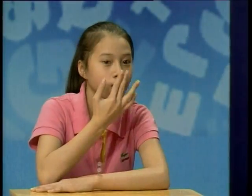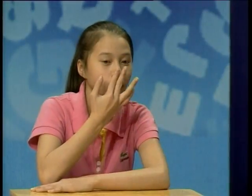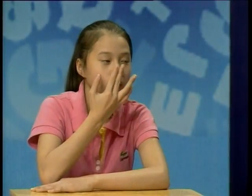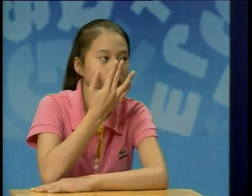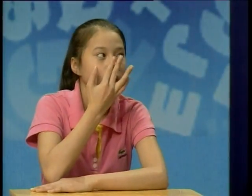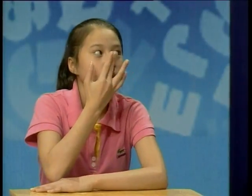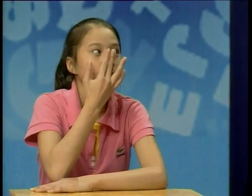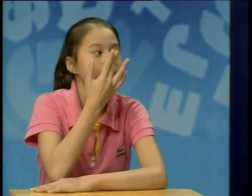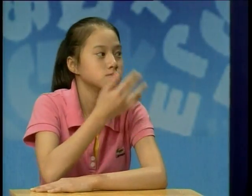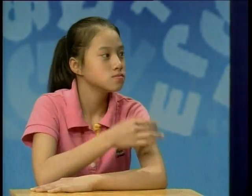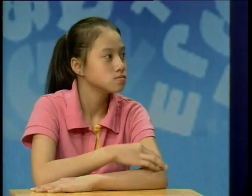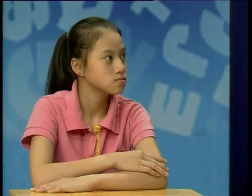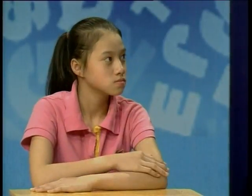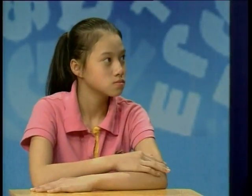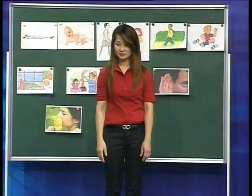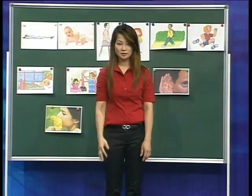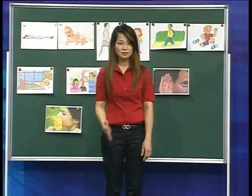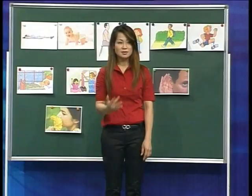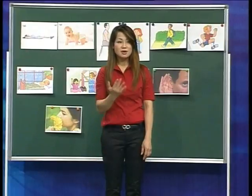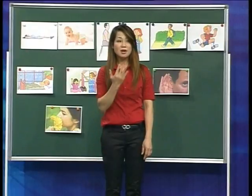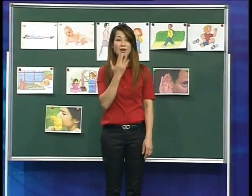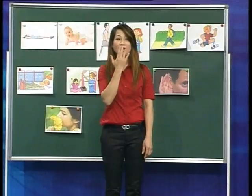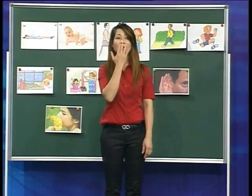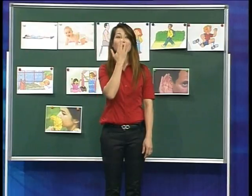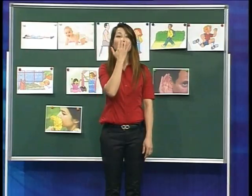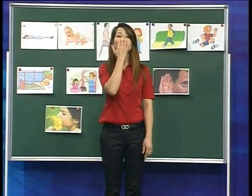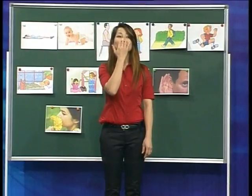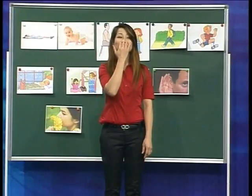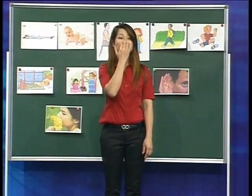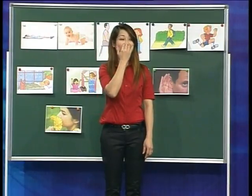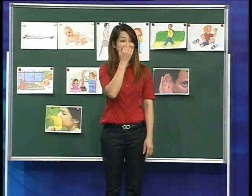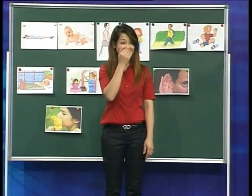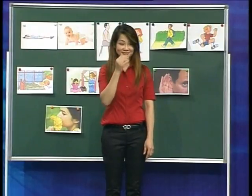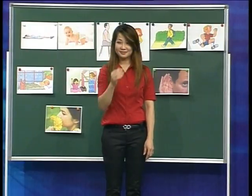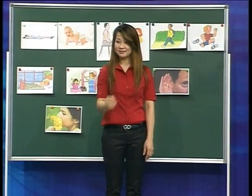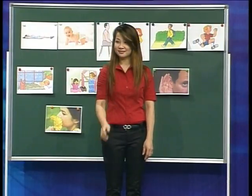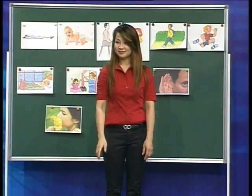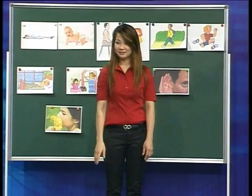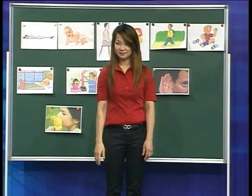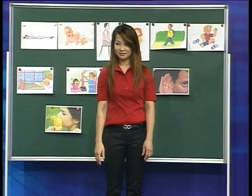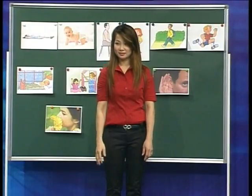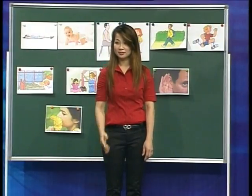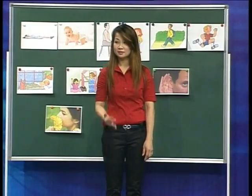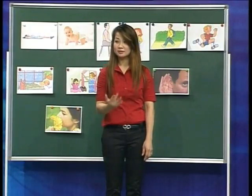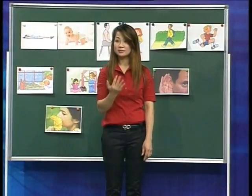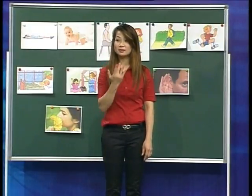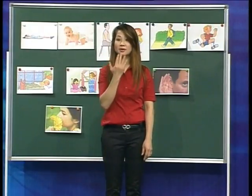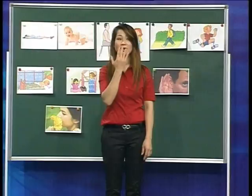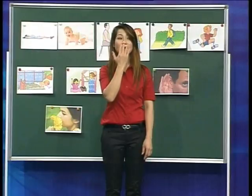Đó là hành động ngửi Các ngón tay phải xòe Lòng bàn tay hướng vào trong Cử động ngón tay và di chuyển tay lên mũi Đồng thời mũi hít